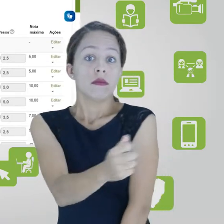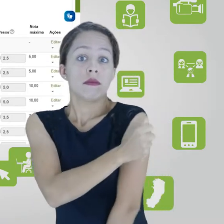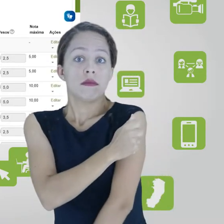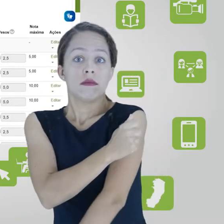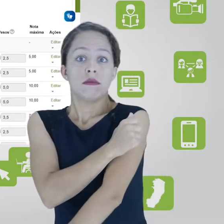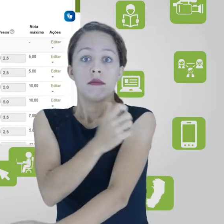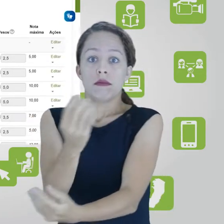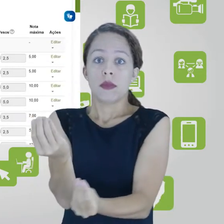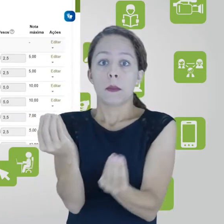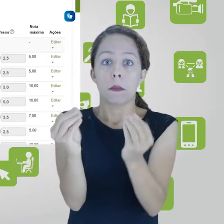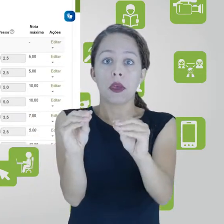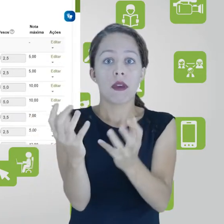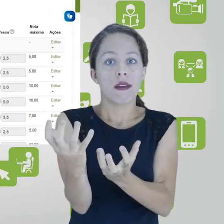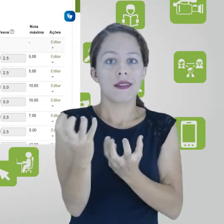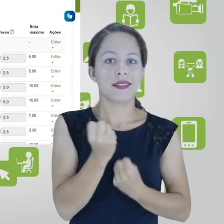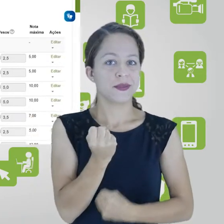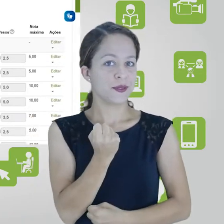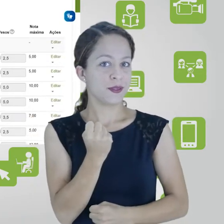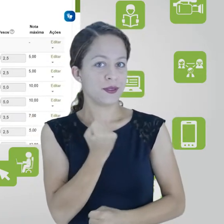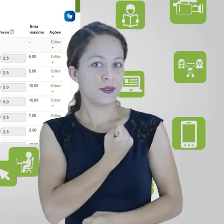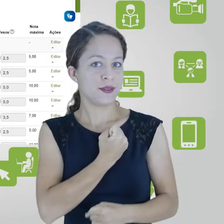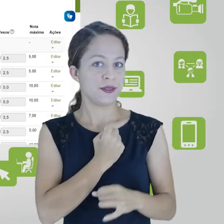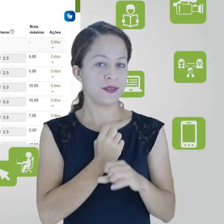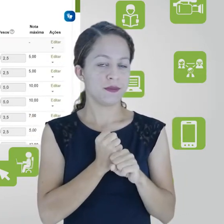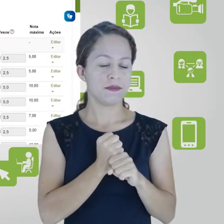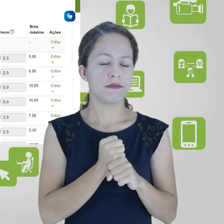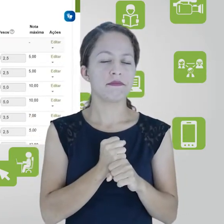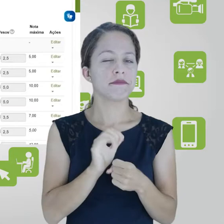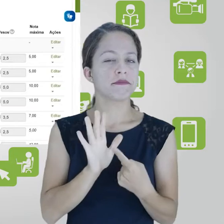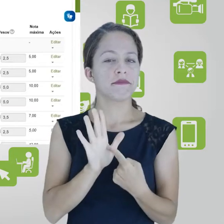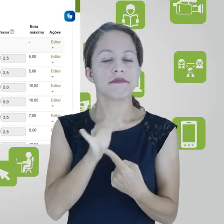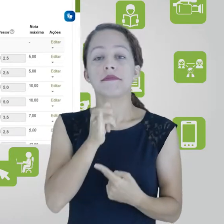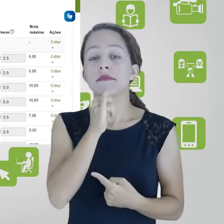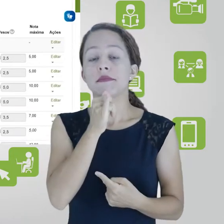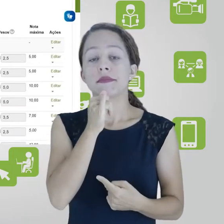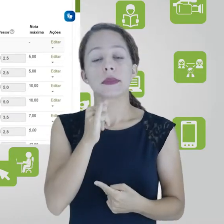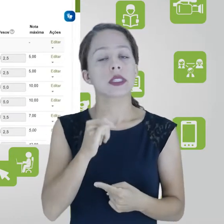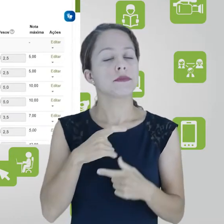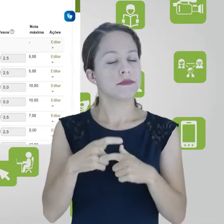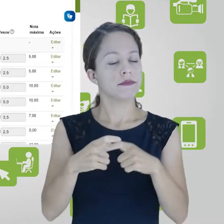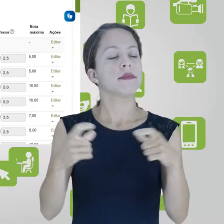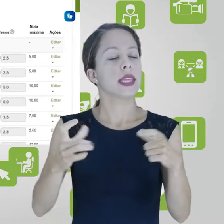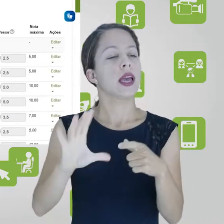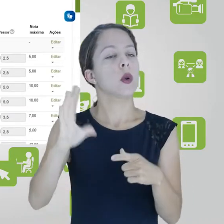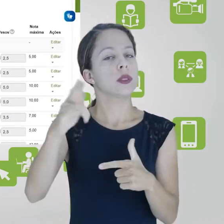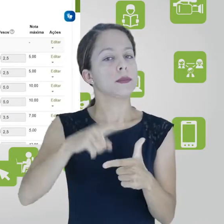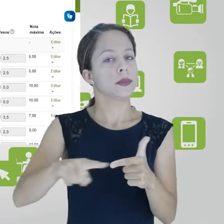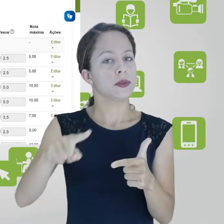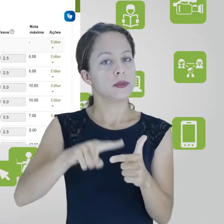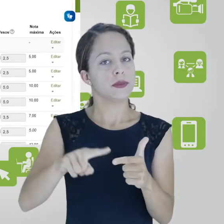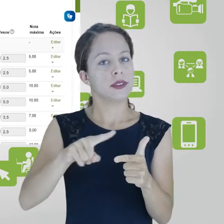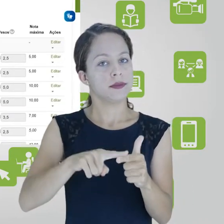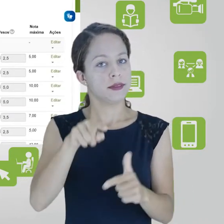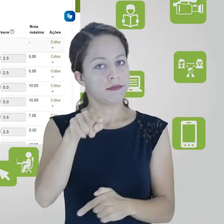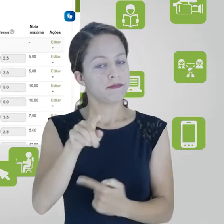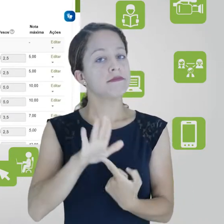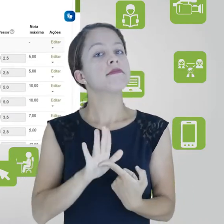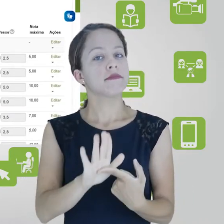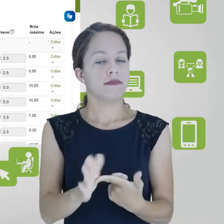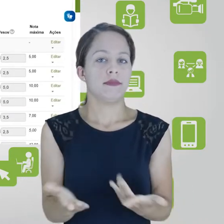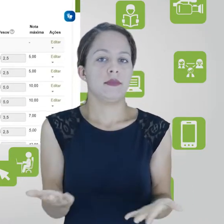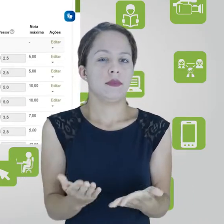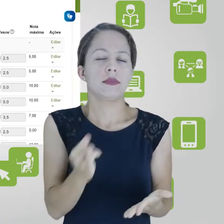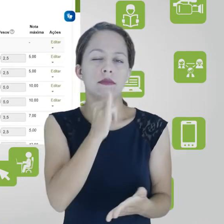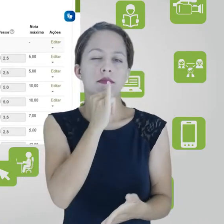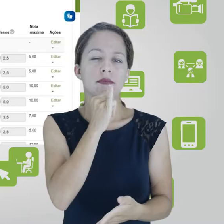vai receber. E eu vou mostrar aqui um exemplo de um problema que acontece, né? A situação que a gente